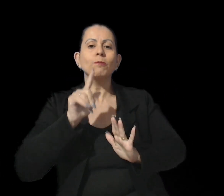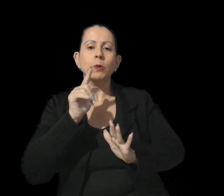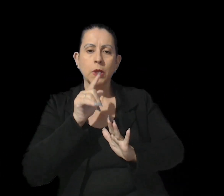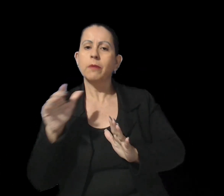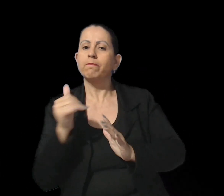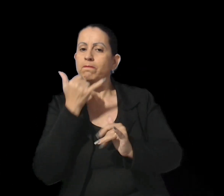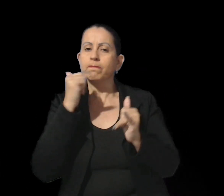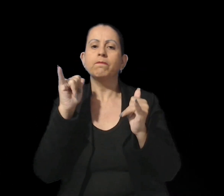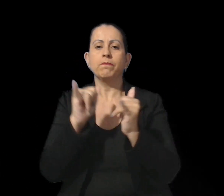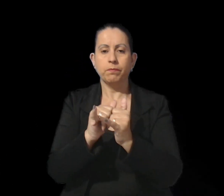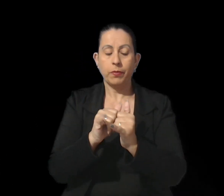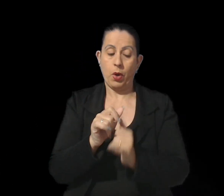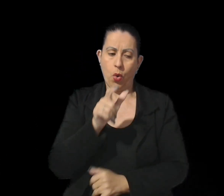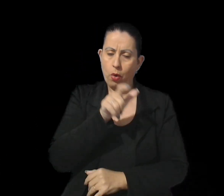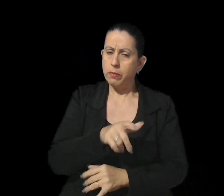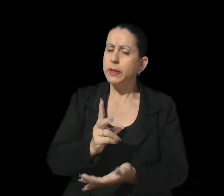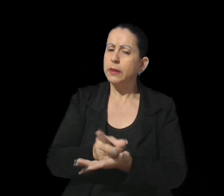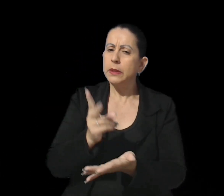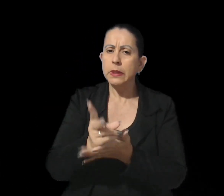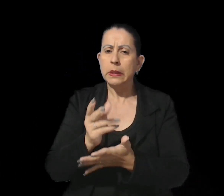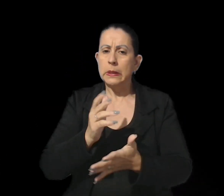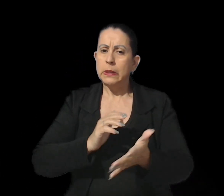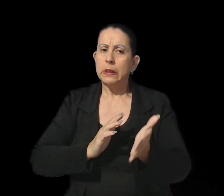sempre ansiosa, de sombria